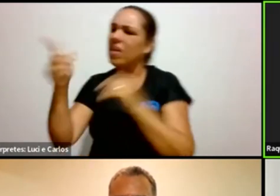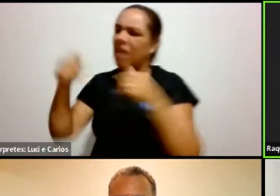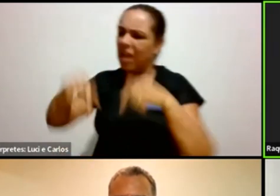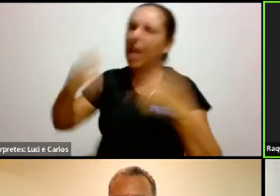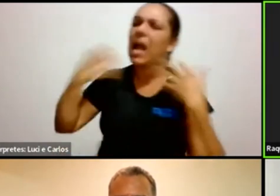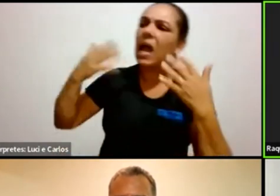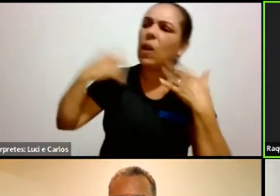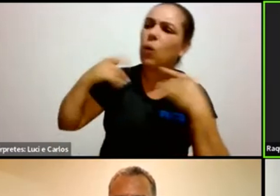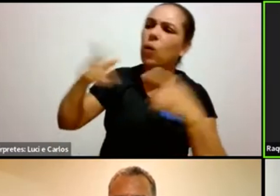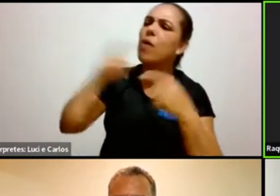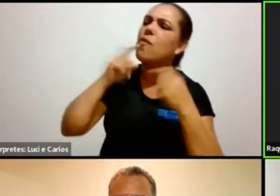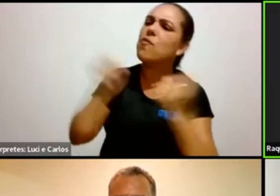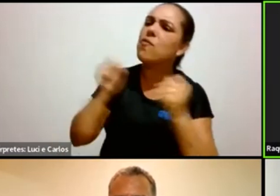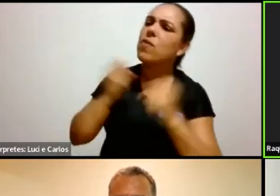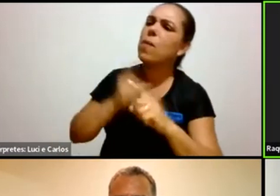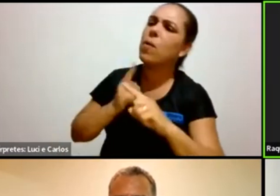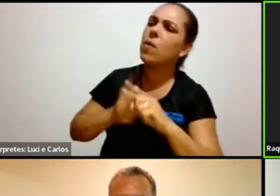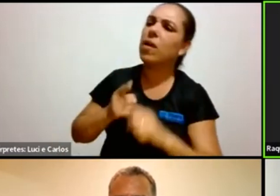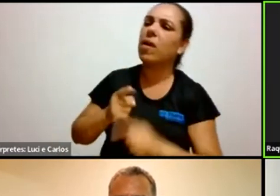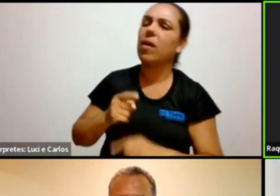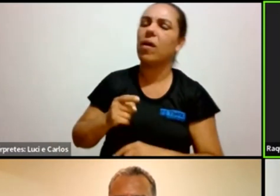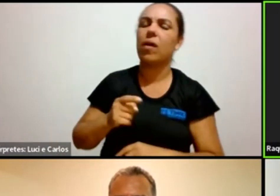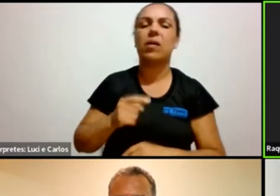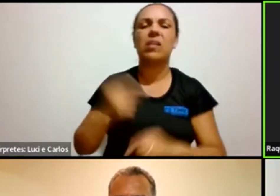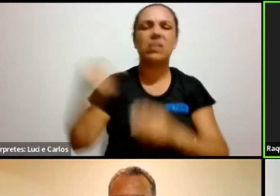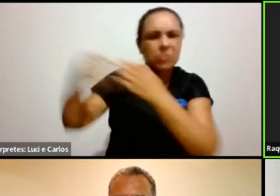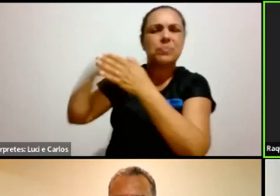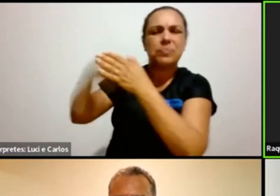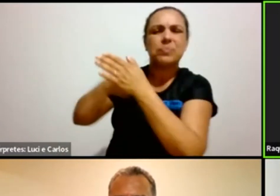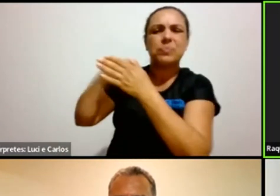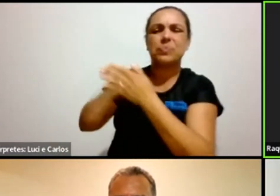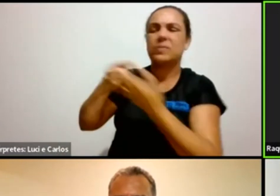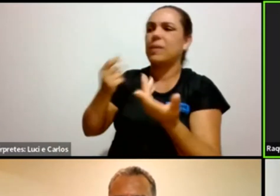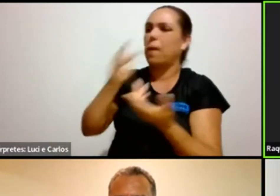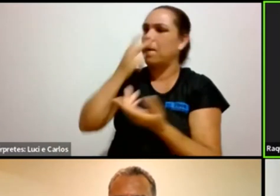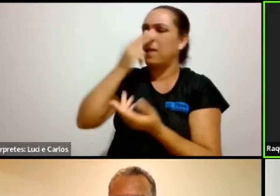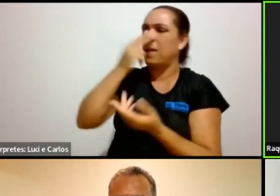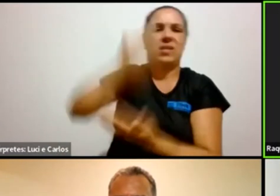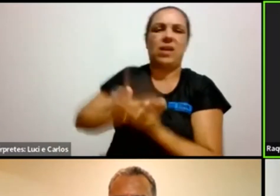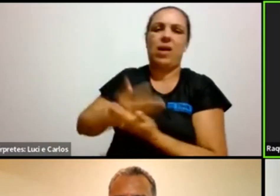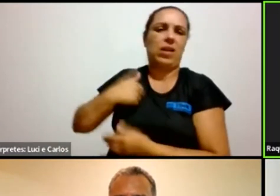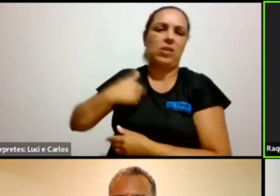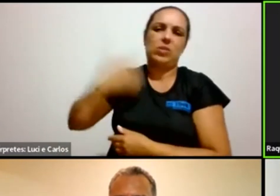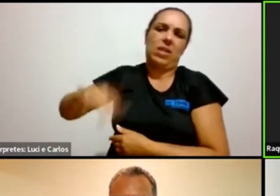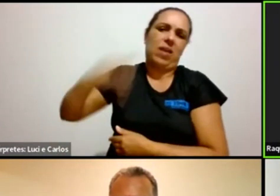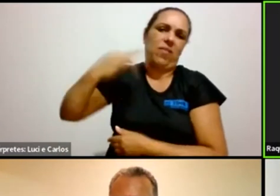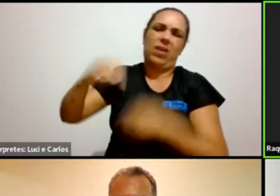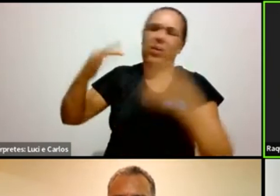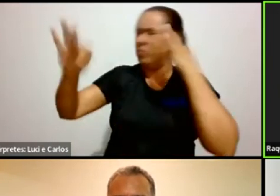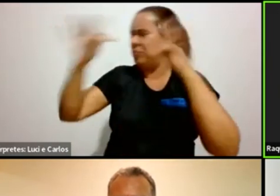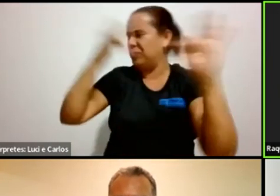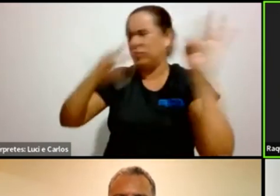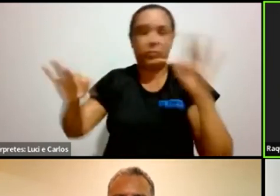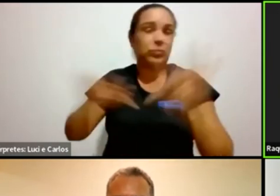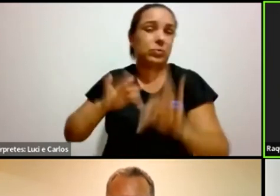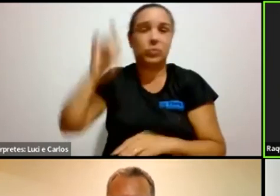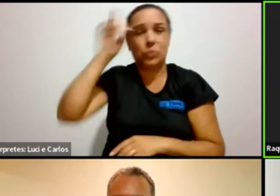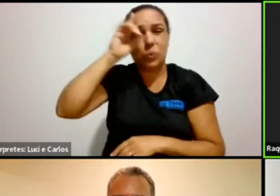no começo, as pessoas não acreditam na dor que a gente sente, que é intensa, e é todos os dias e o dia todo,